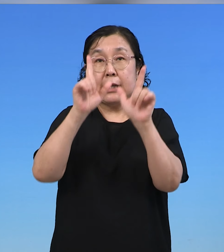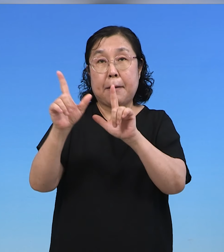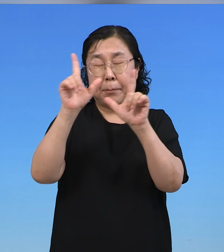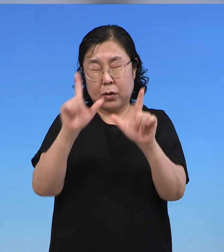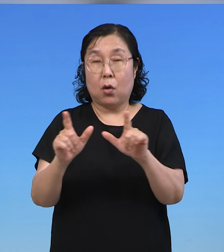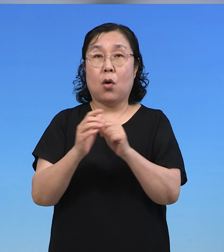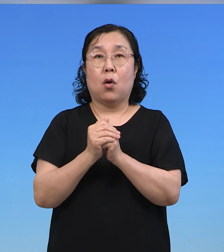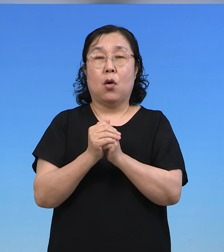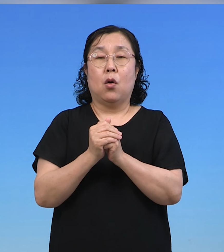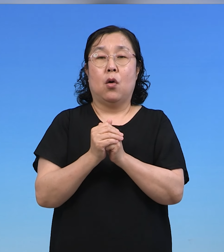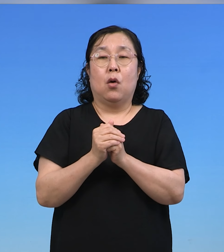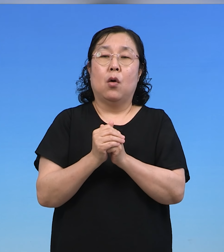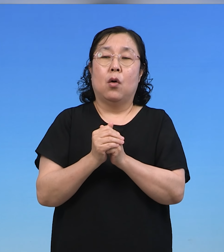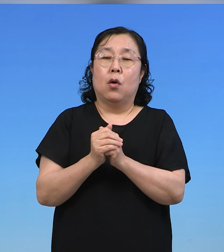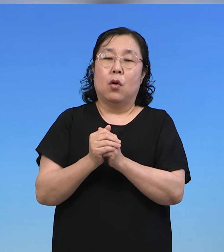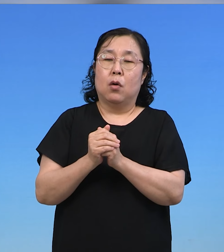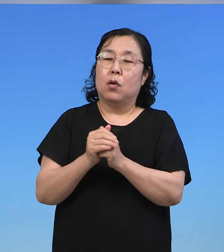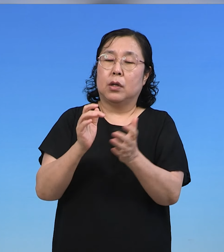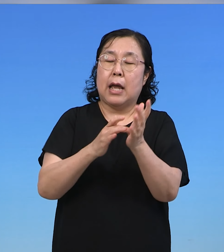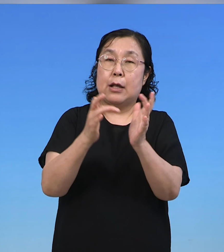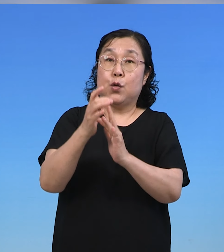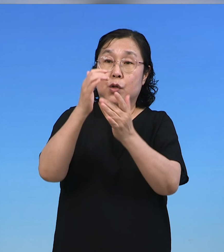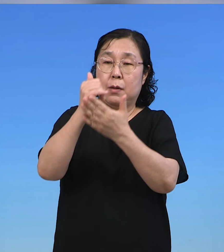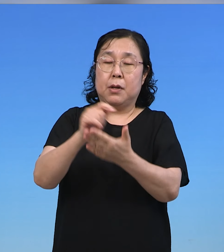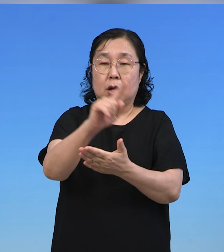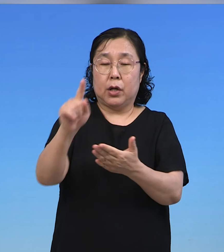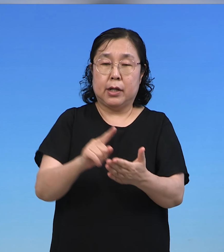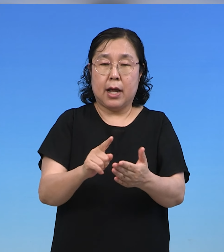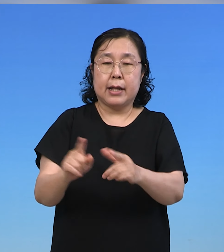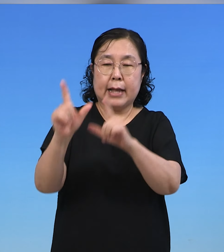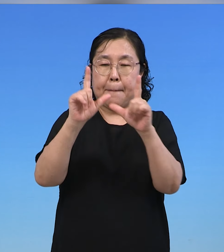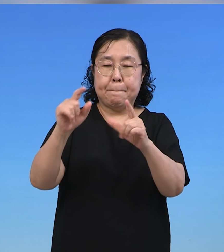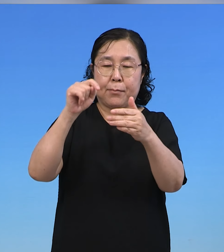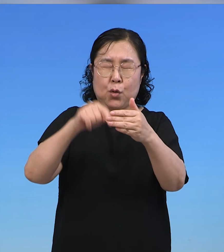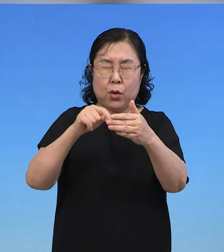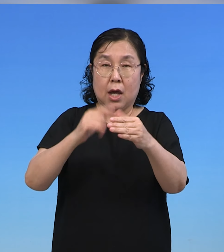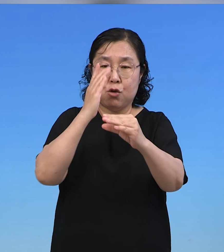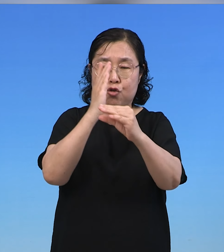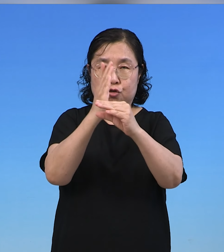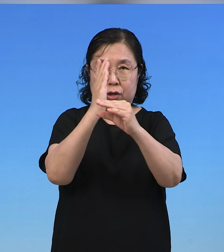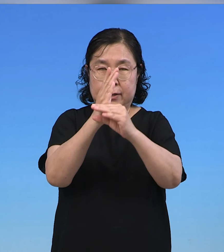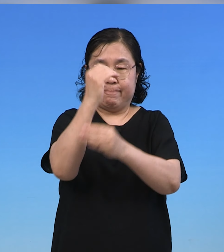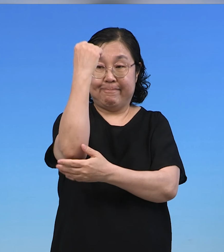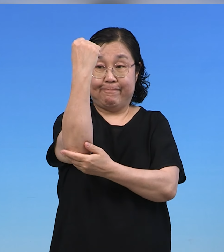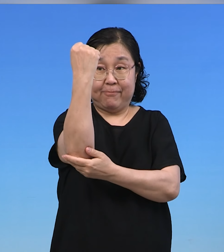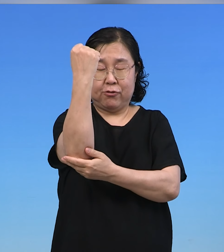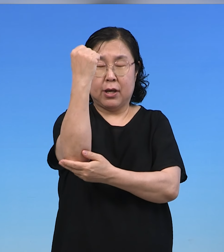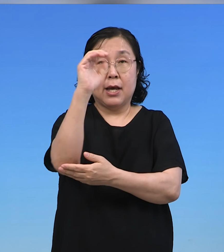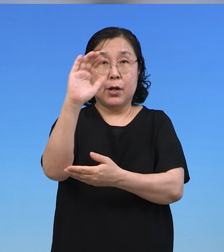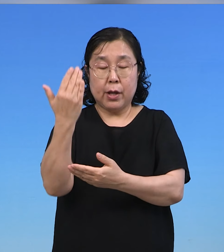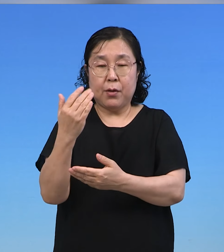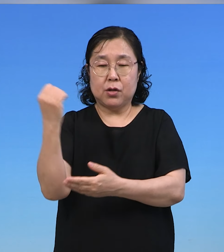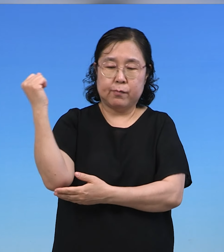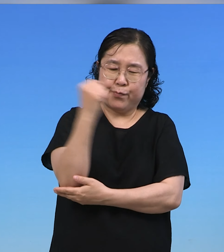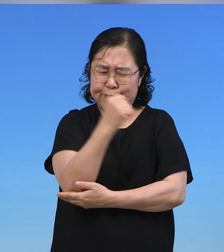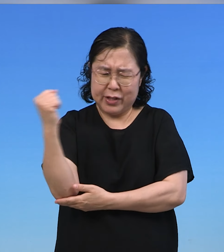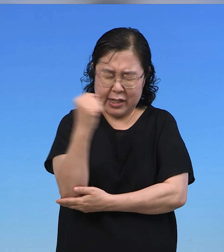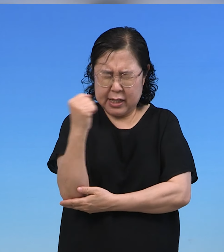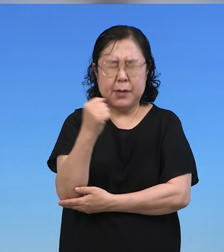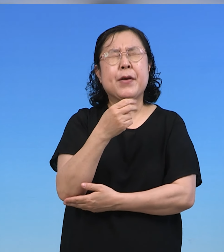인생의 중심축을 이룬다면 어떤 양상의 삶이 주어지든지 간에 뭐 별로 뭐 요동하지 않을 수